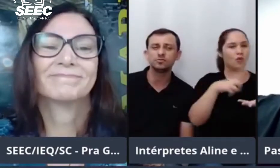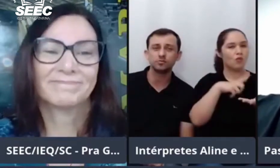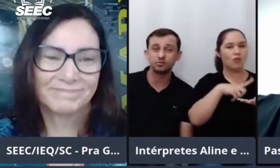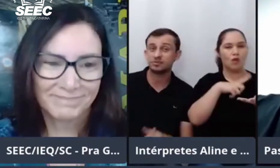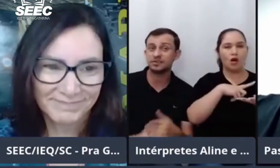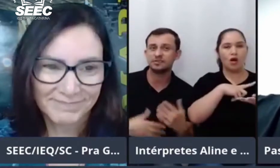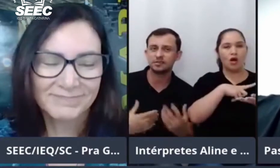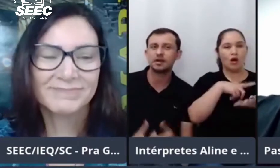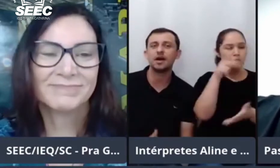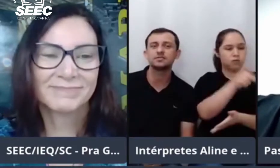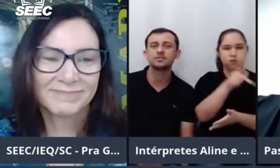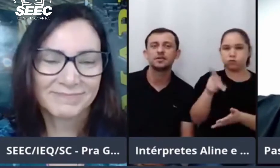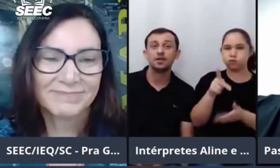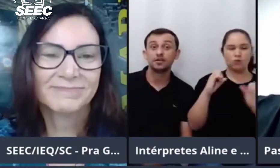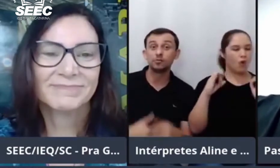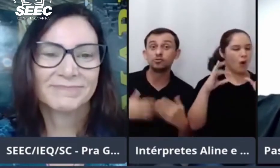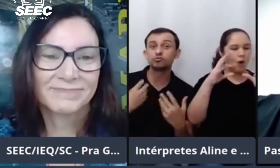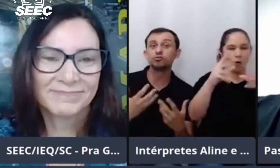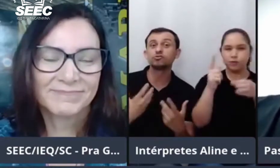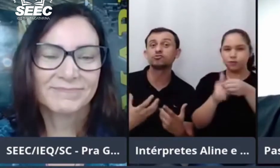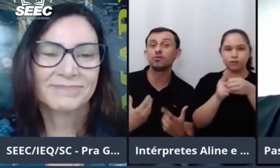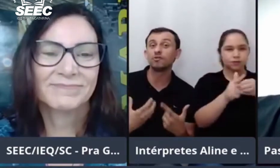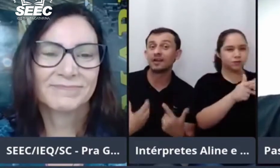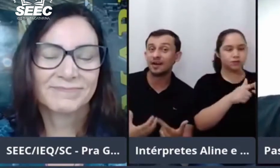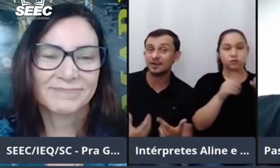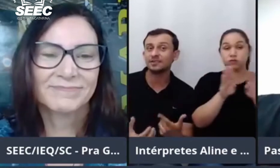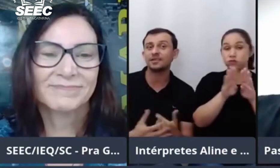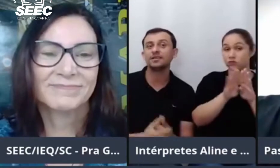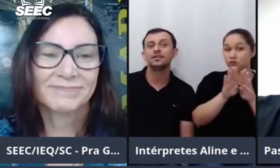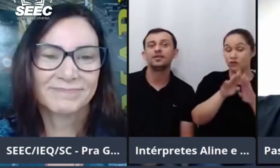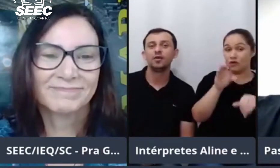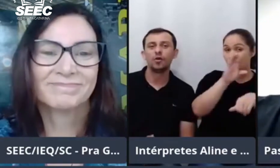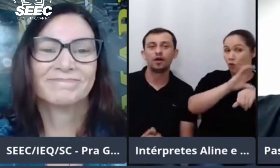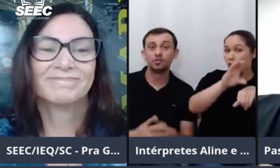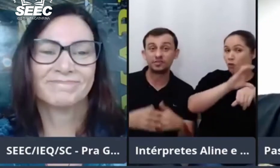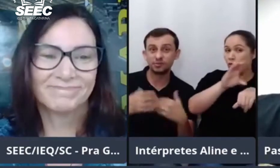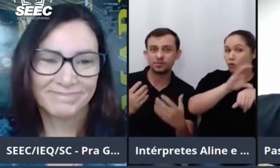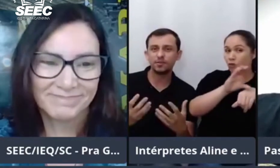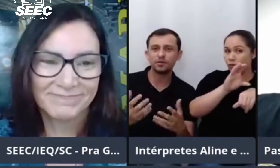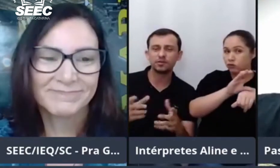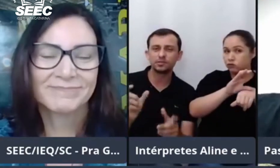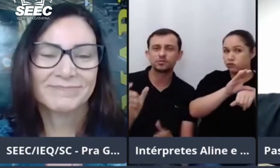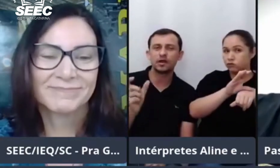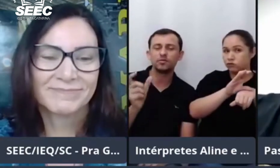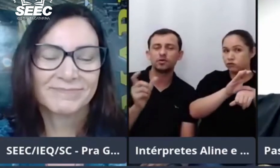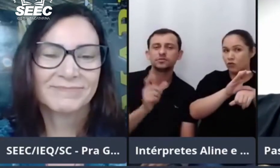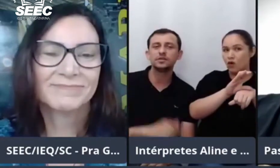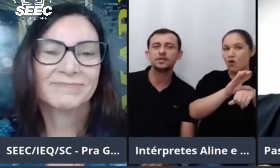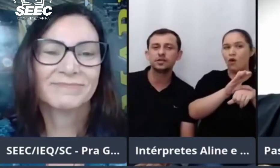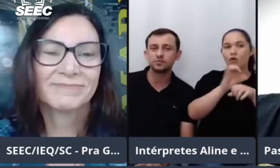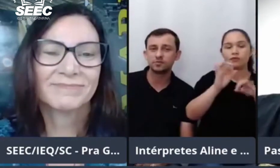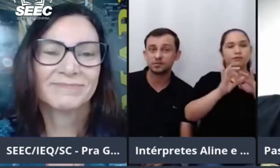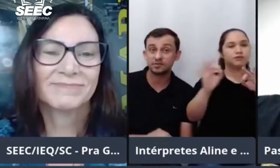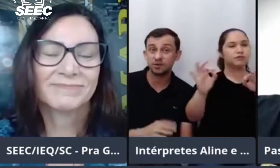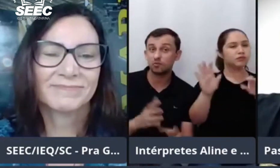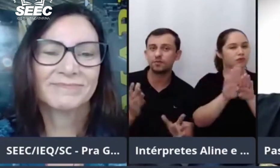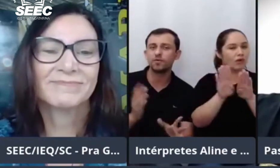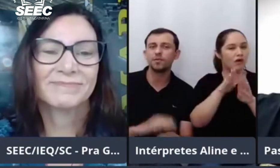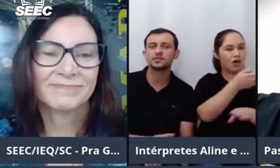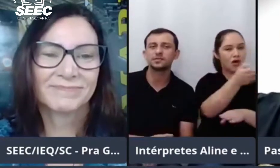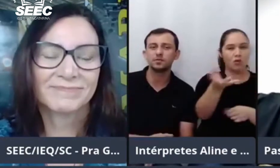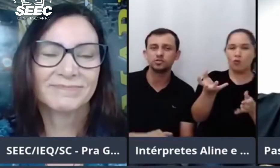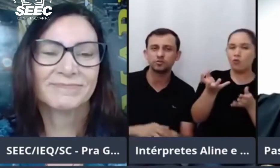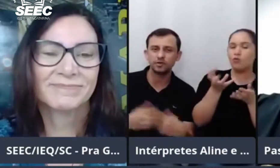todas as cidades, temos os cursos online, né? Nós temos lá o nosso endereço, se você quiser